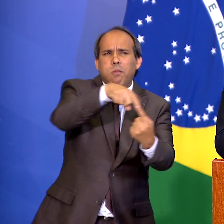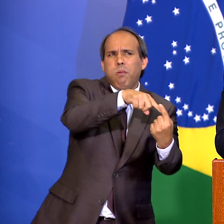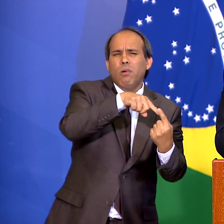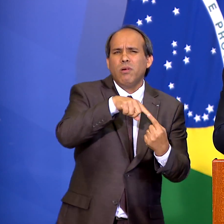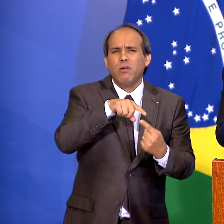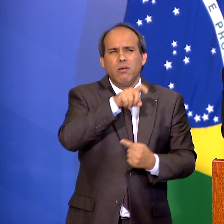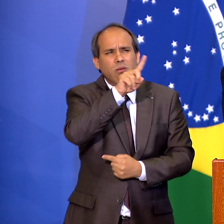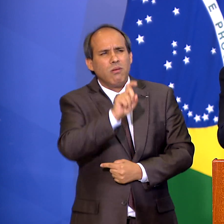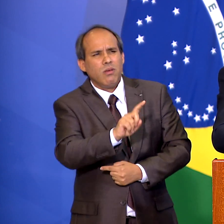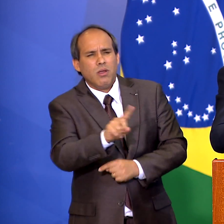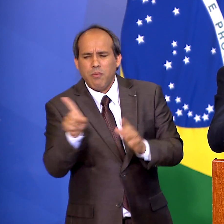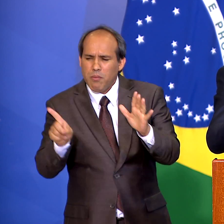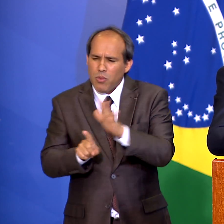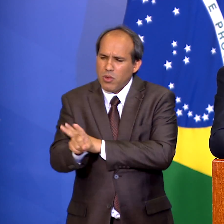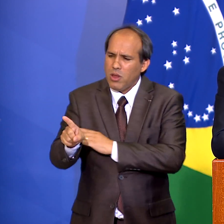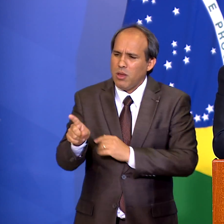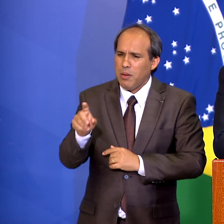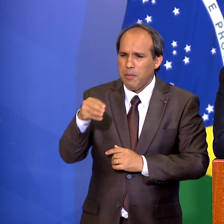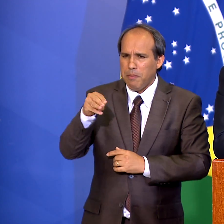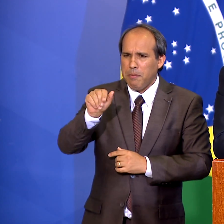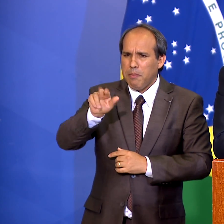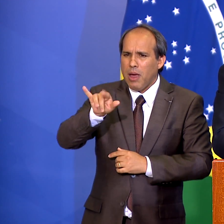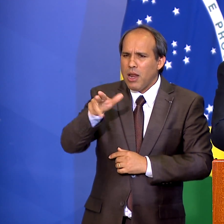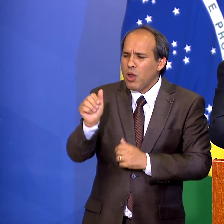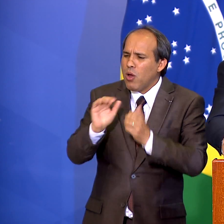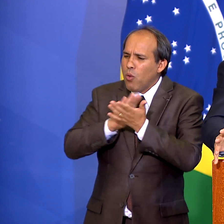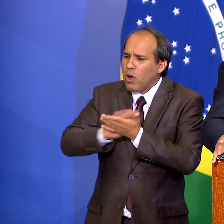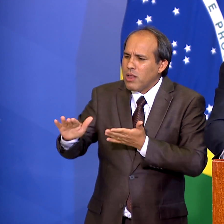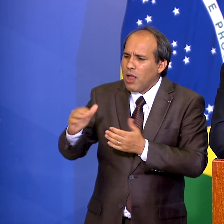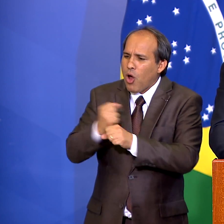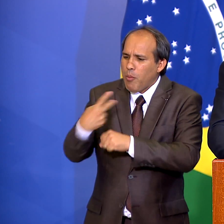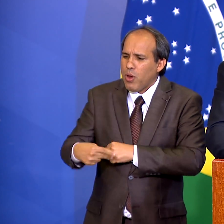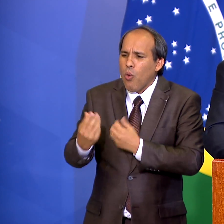aproximadamente, quanto se vai se gastar aqui nessa transposição? Ele falou